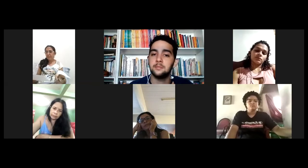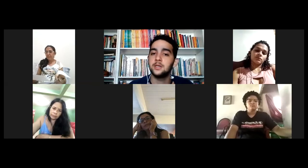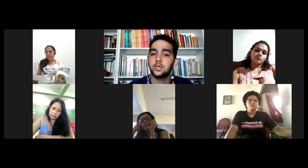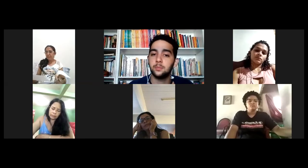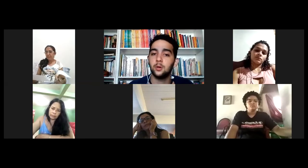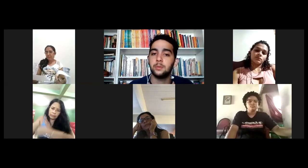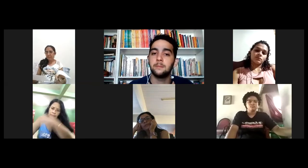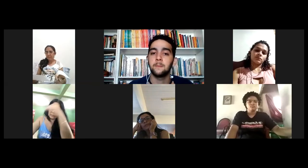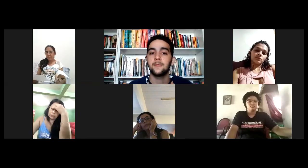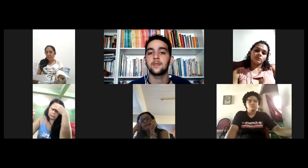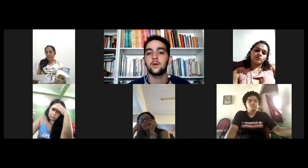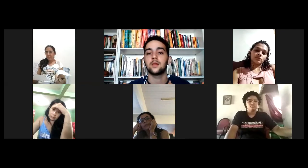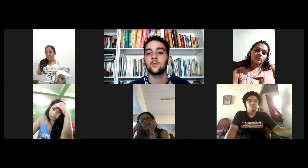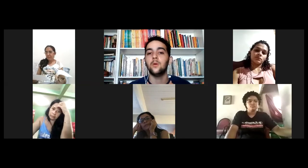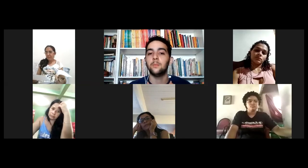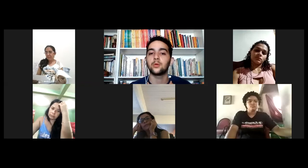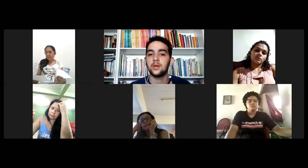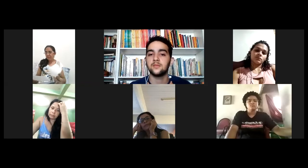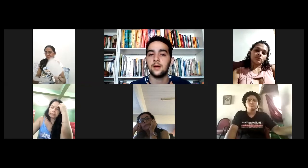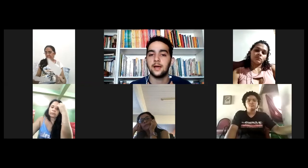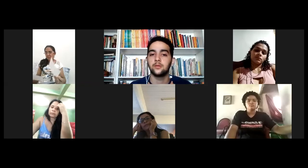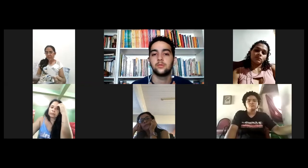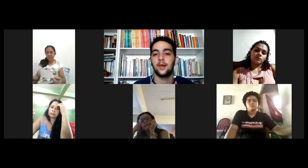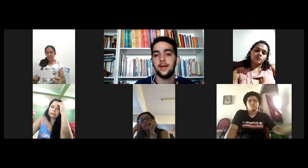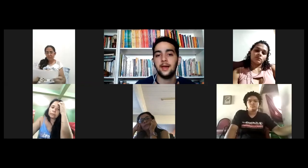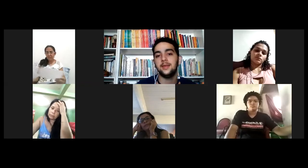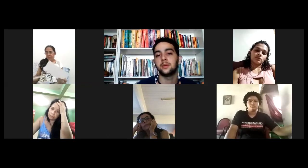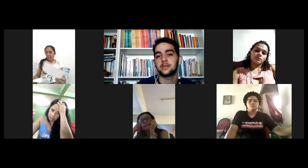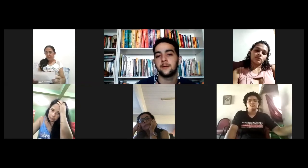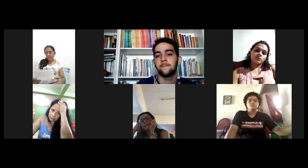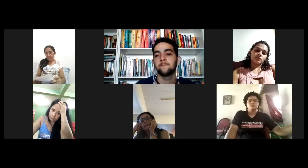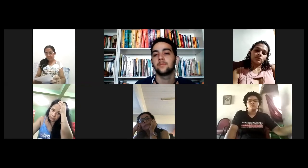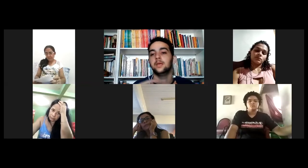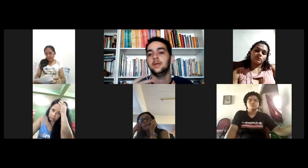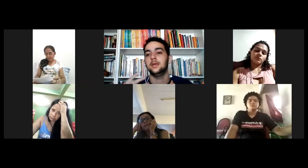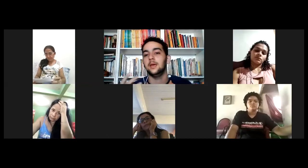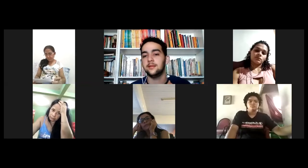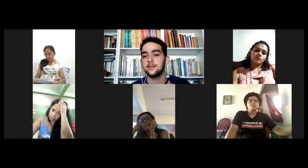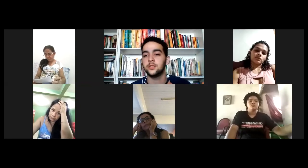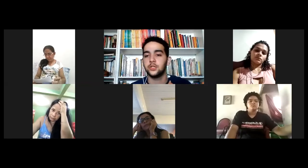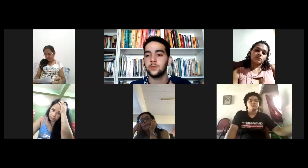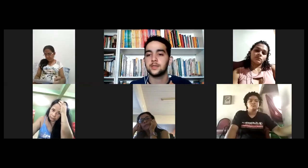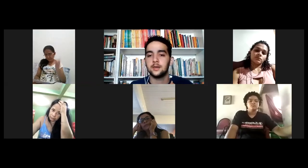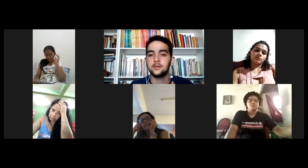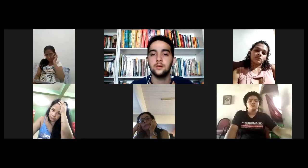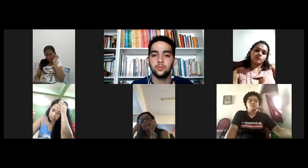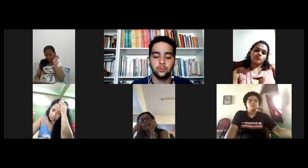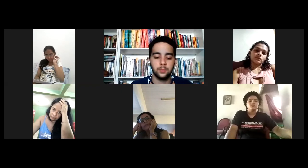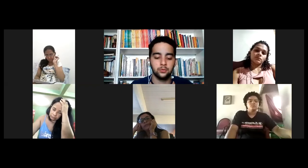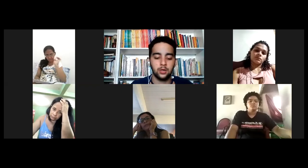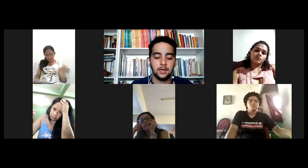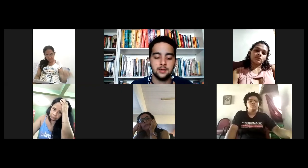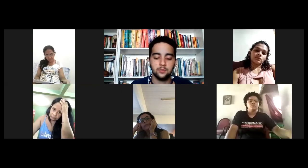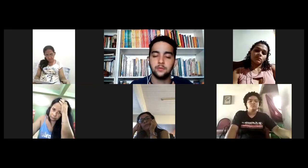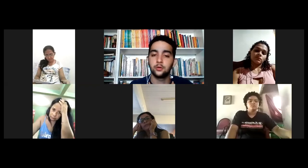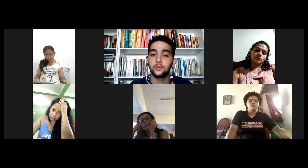uma semântica própria. Então ela não é um português falado, ela é a Libras. E eles exigiam essa questão do período